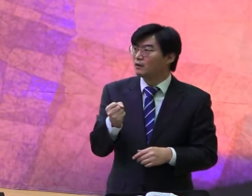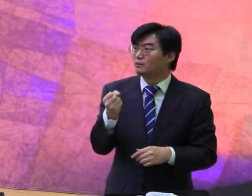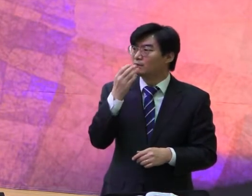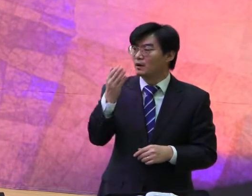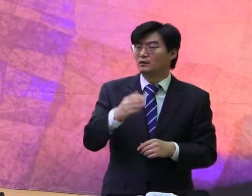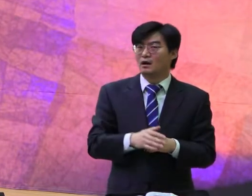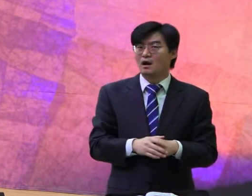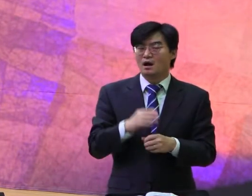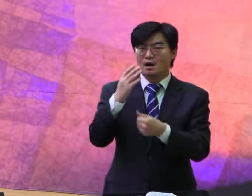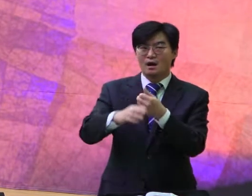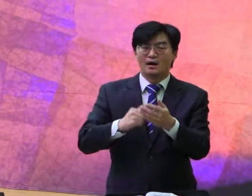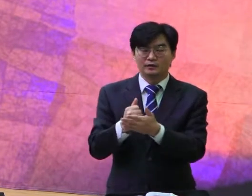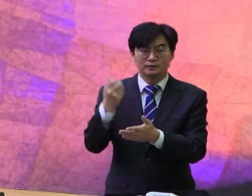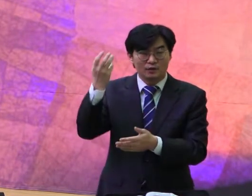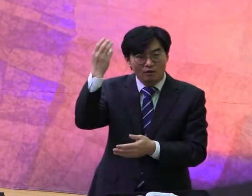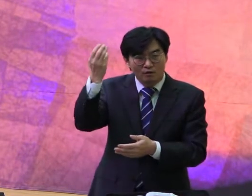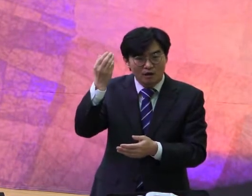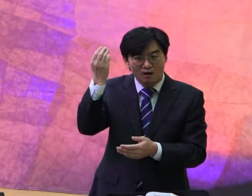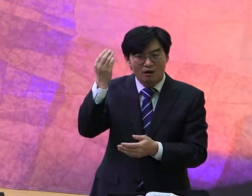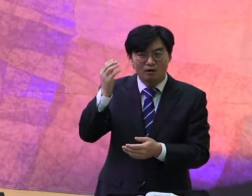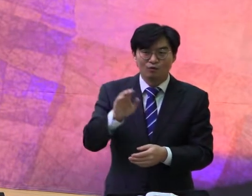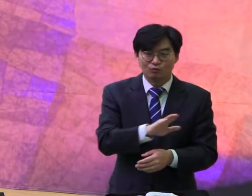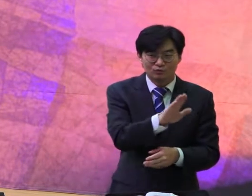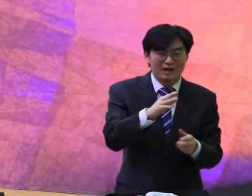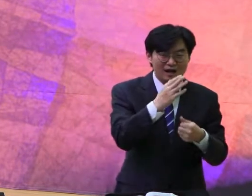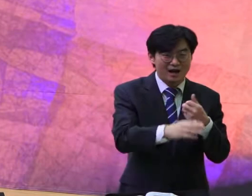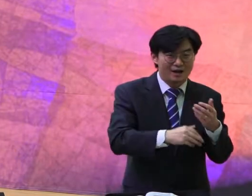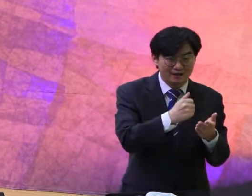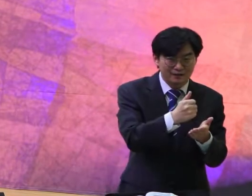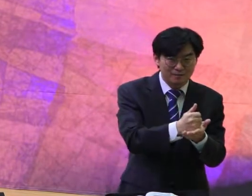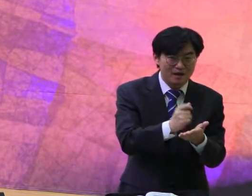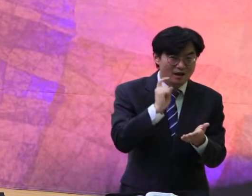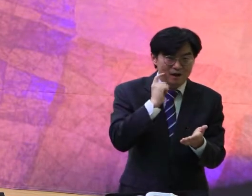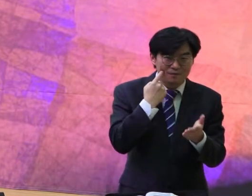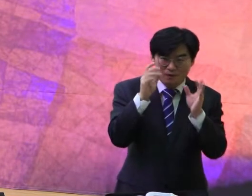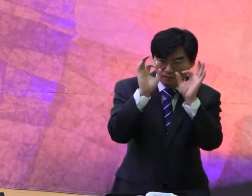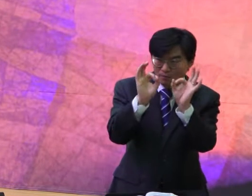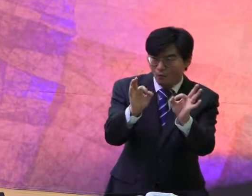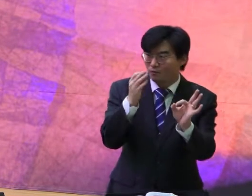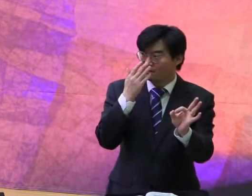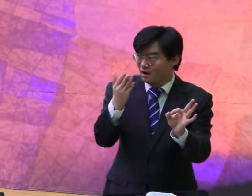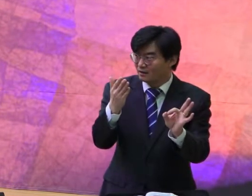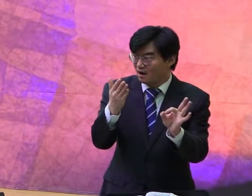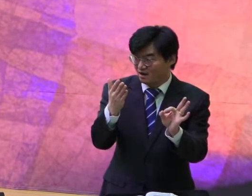영광 곧 우리 하나님의 아름다움을 보리로다. 아멘.